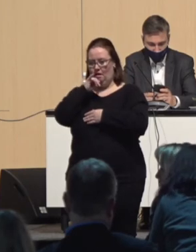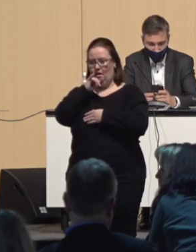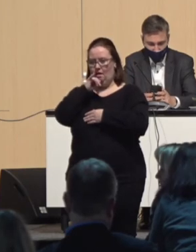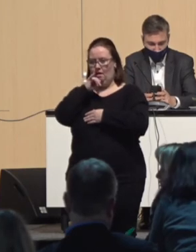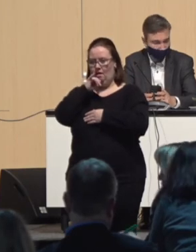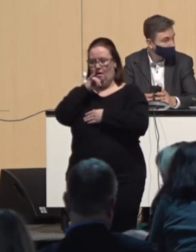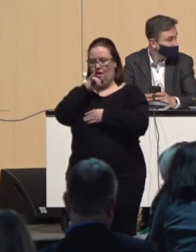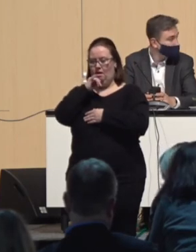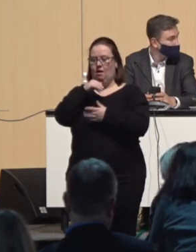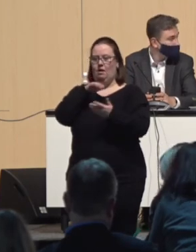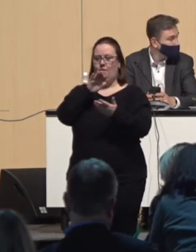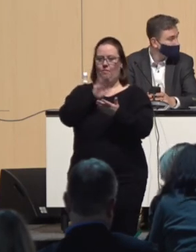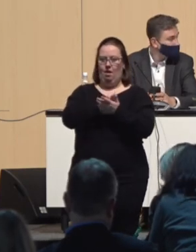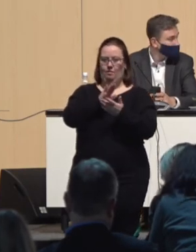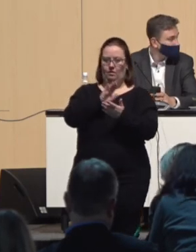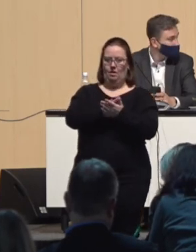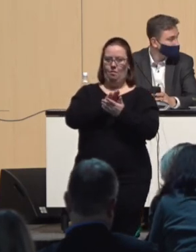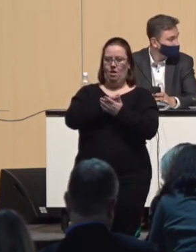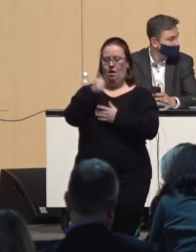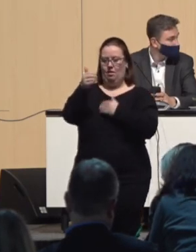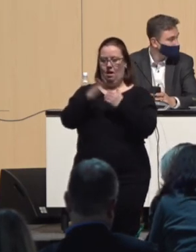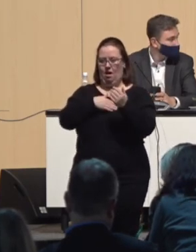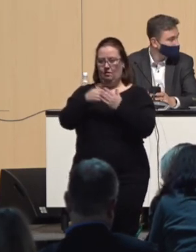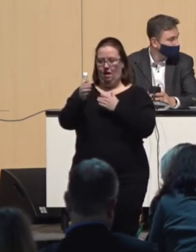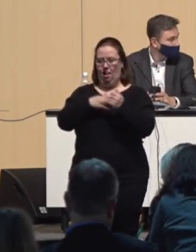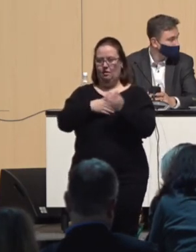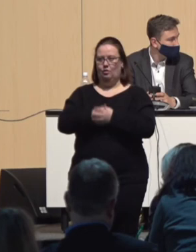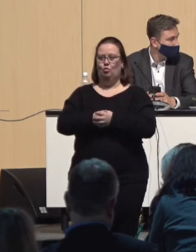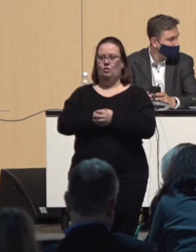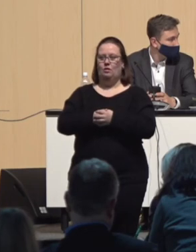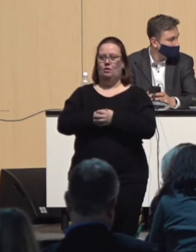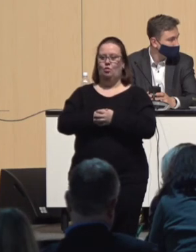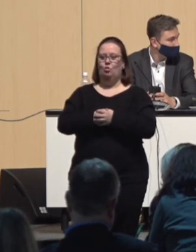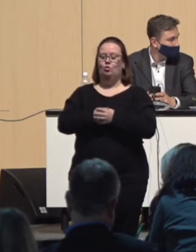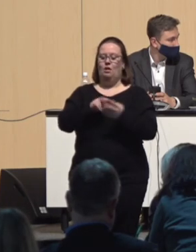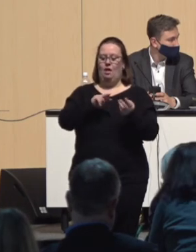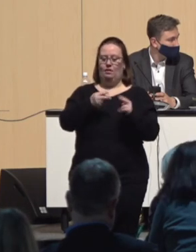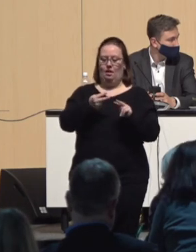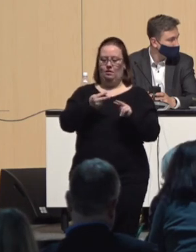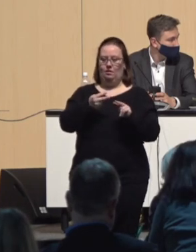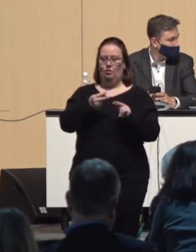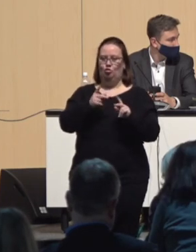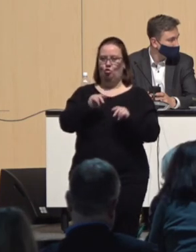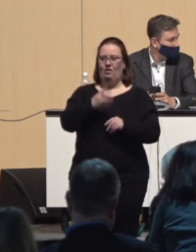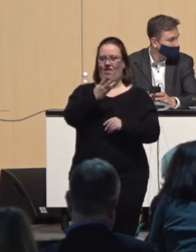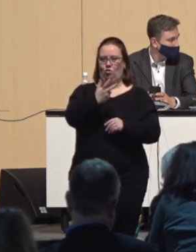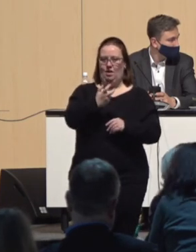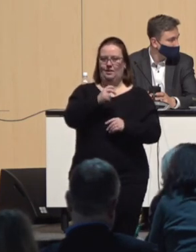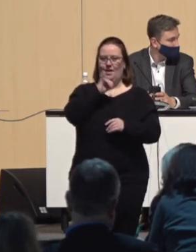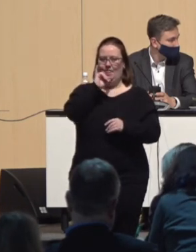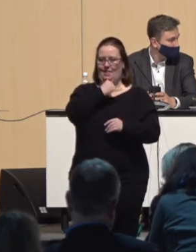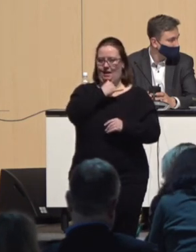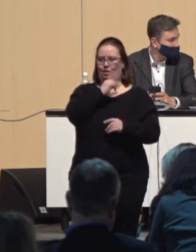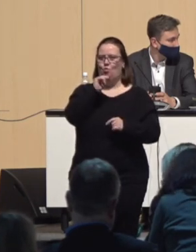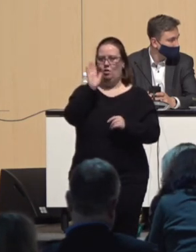gibt. Es bleibt dabei, dass eine Enthaltung ist. Und es ändert sich, es gibt mittlerweile 34